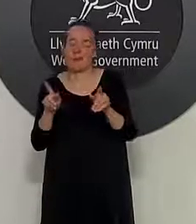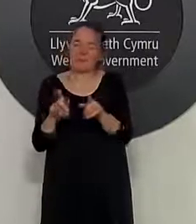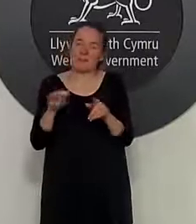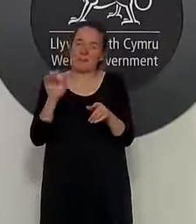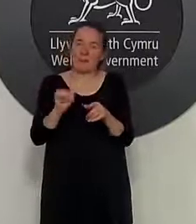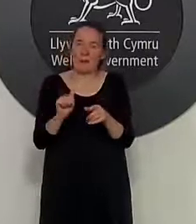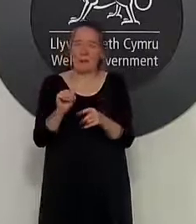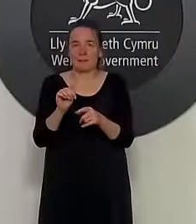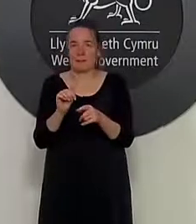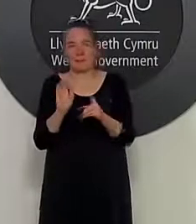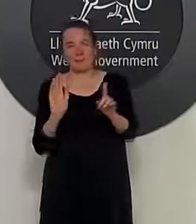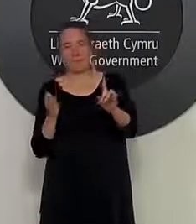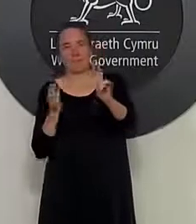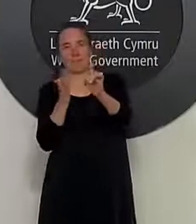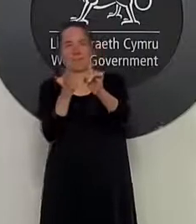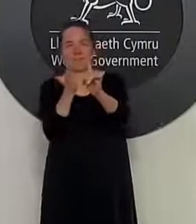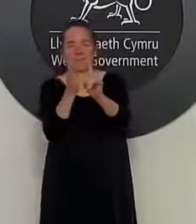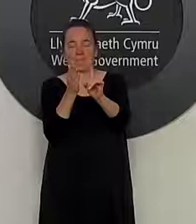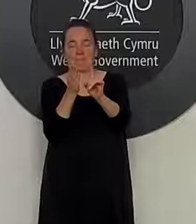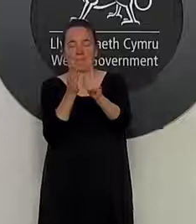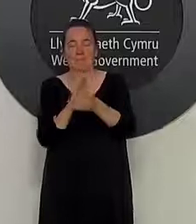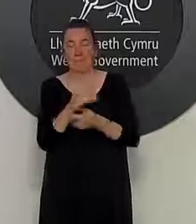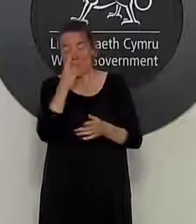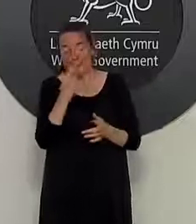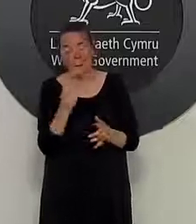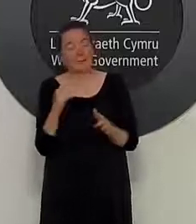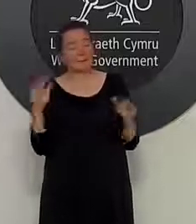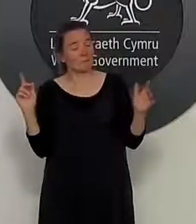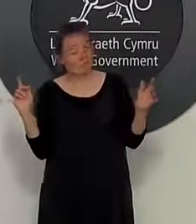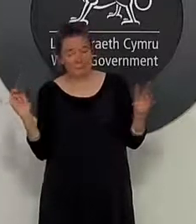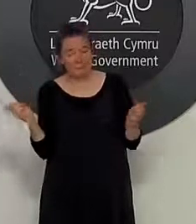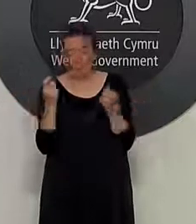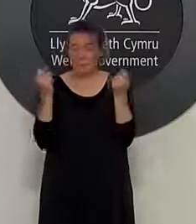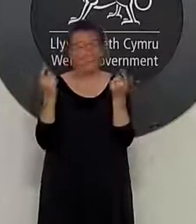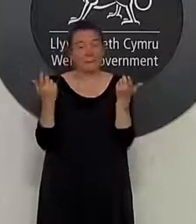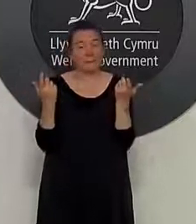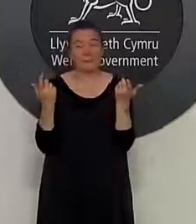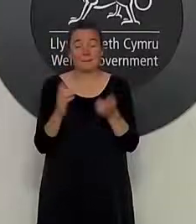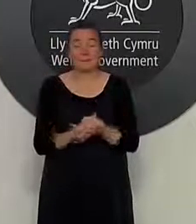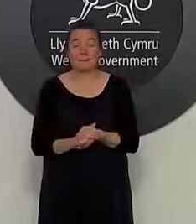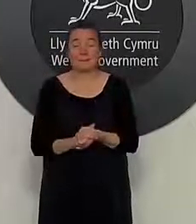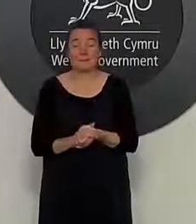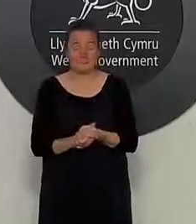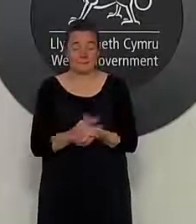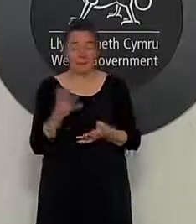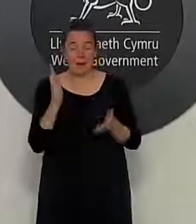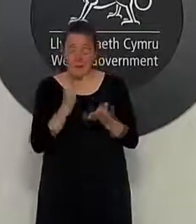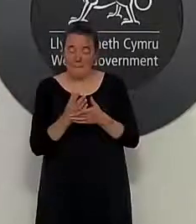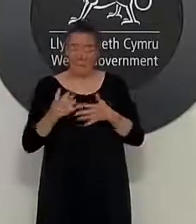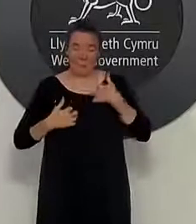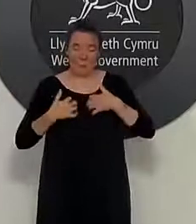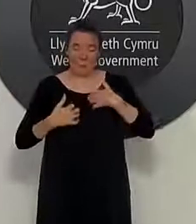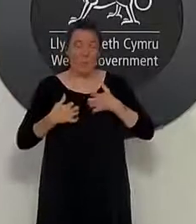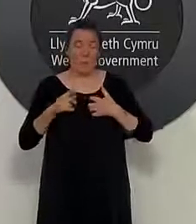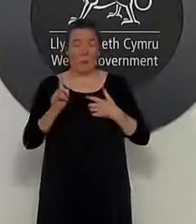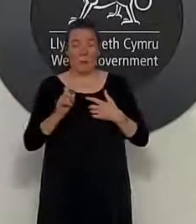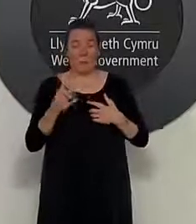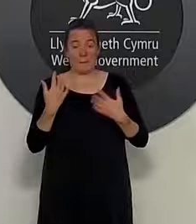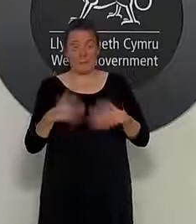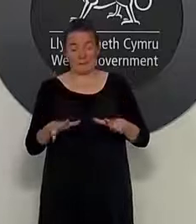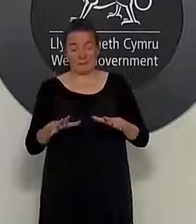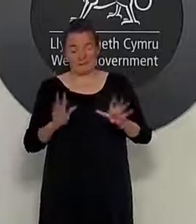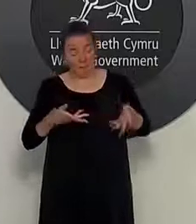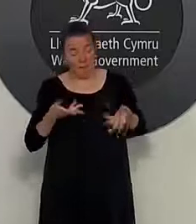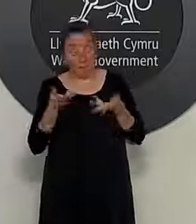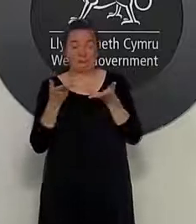positif. Gadw ni ddathlu hynny, achos mae'n wirioneddol cyffroes y dydw I, beth ni wedi medru